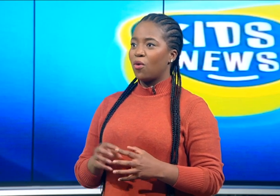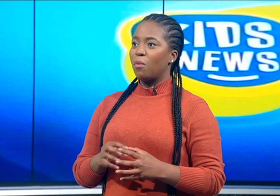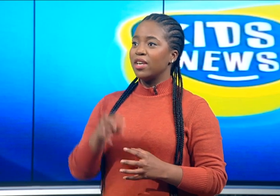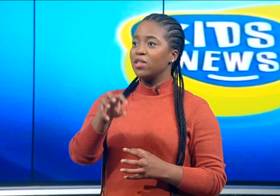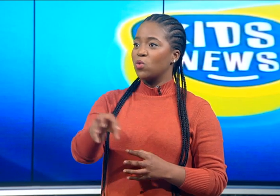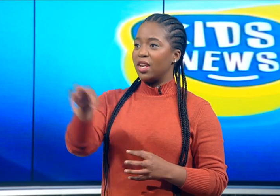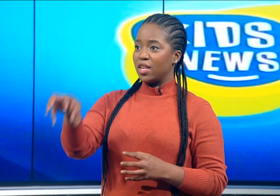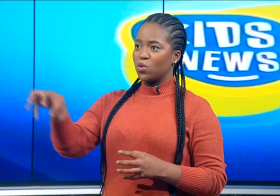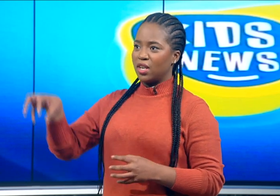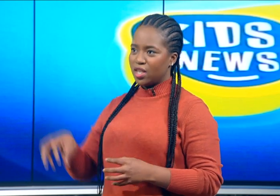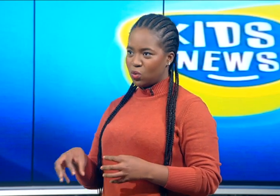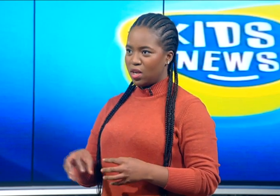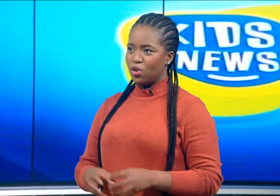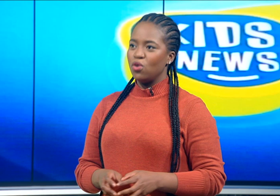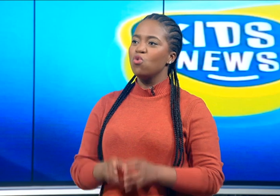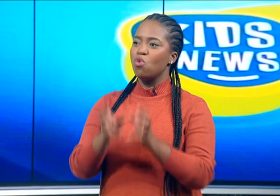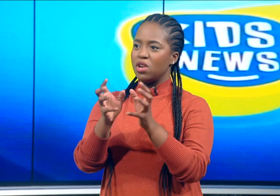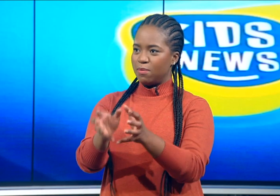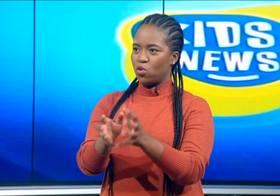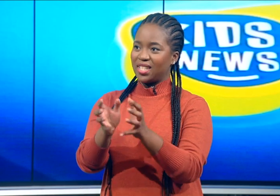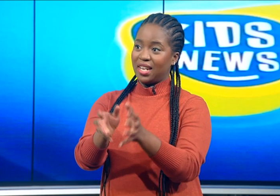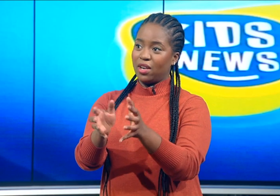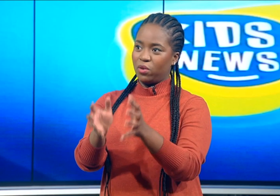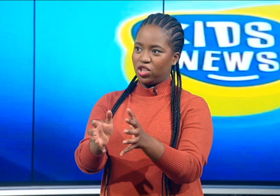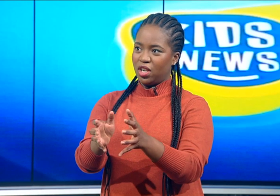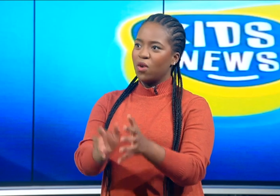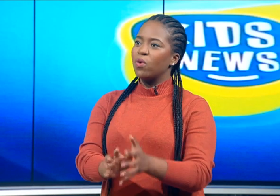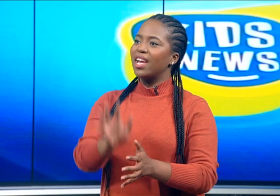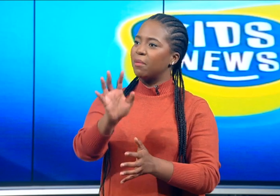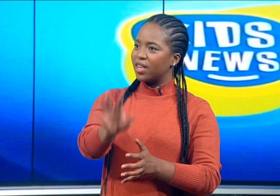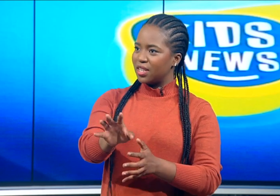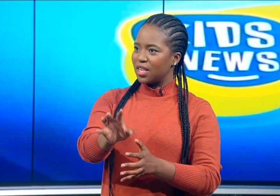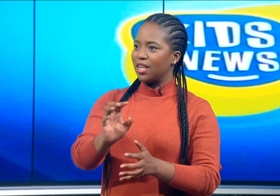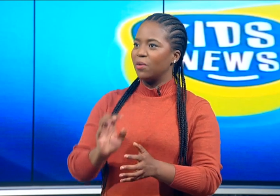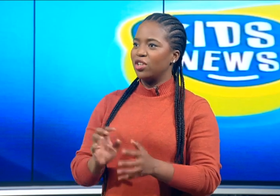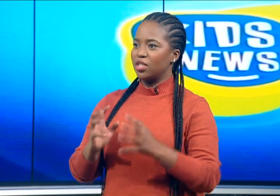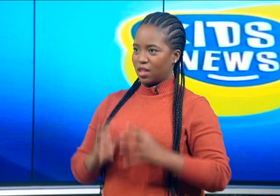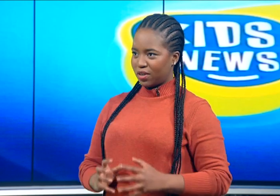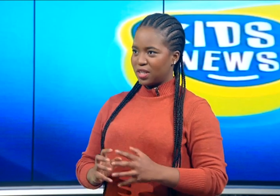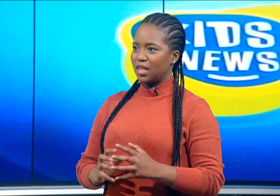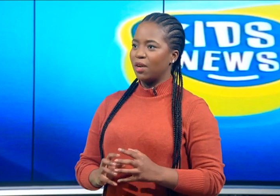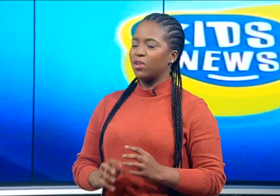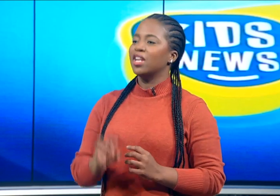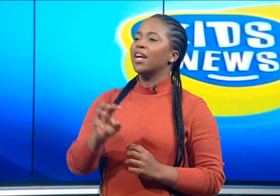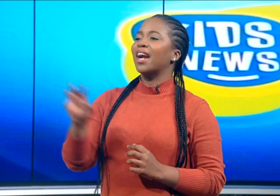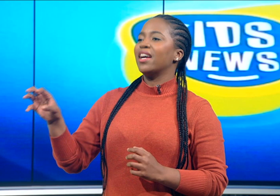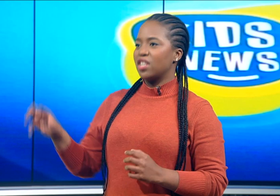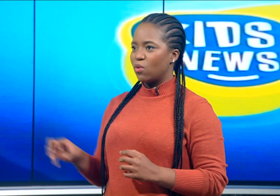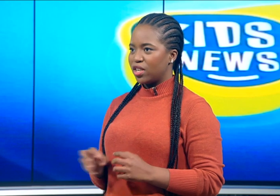ngoba izwe nezwe lunolimi lwe sign language kune American sign language, South African sign language